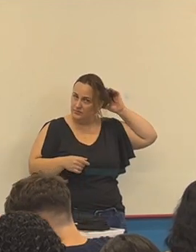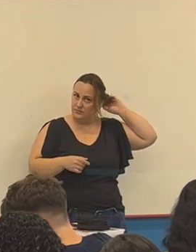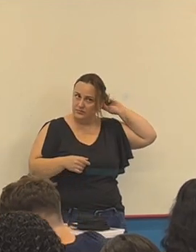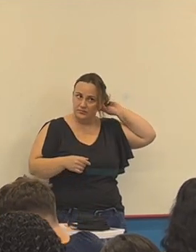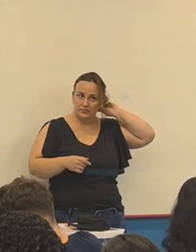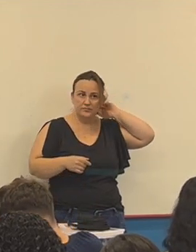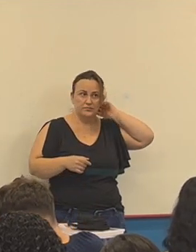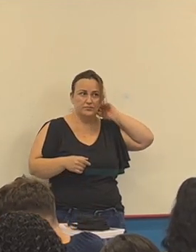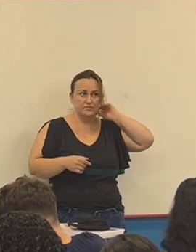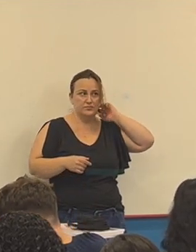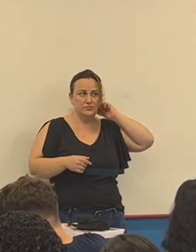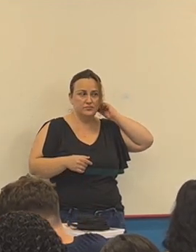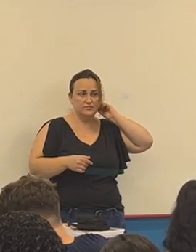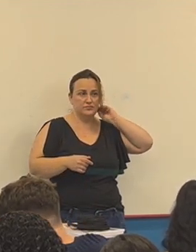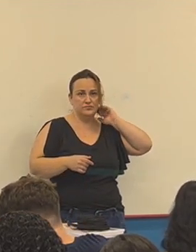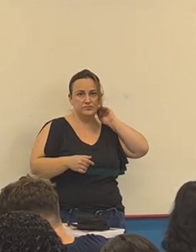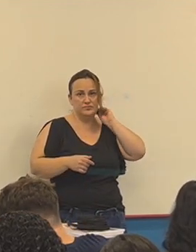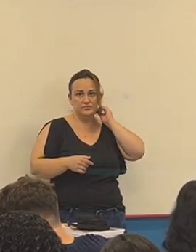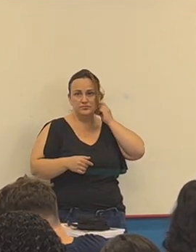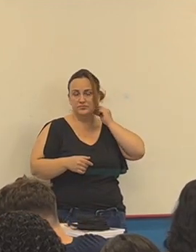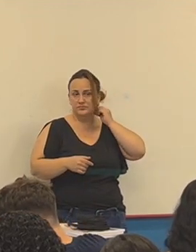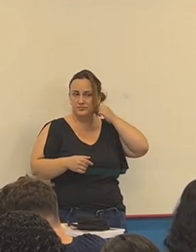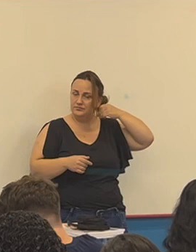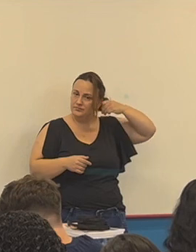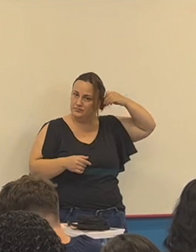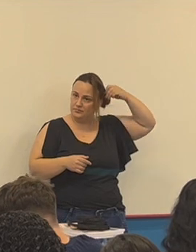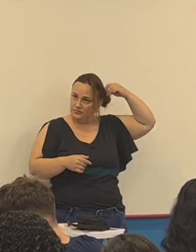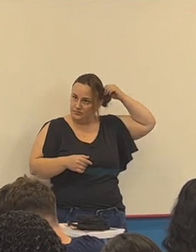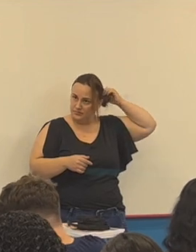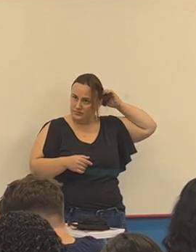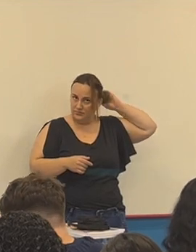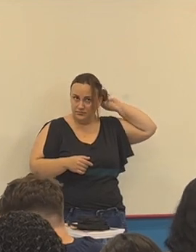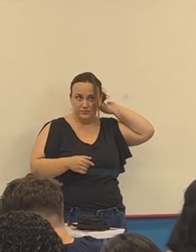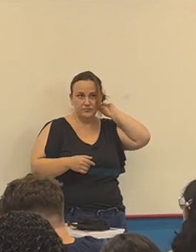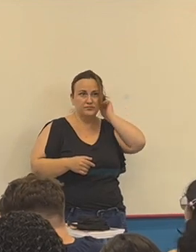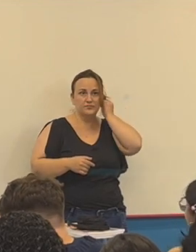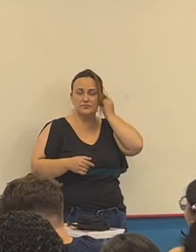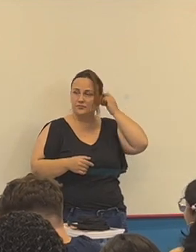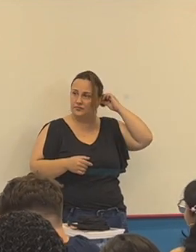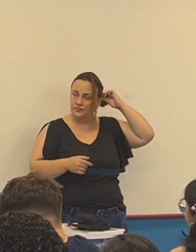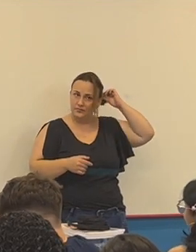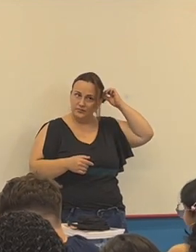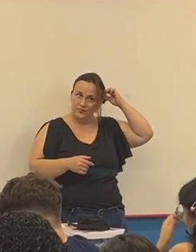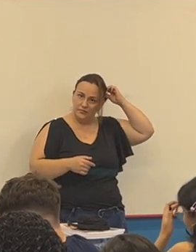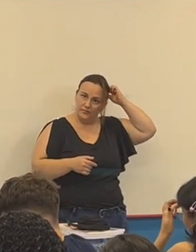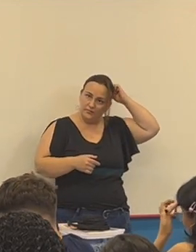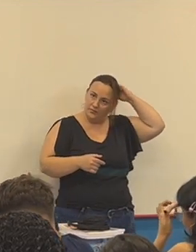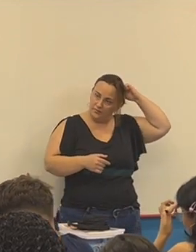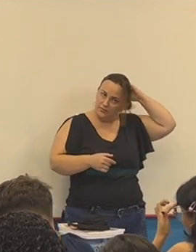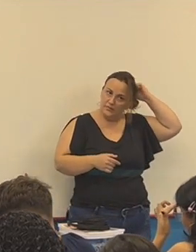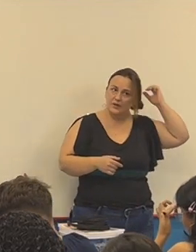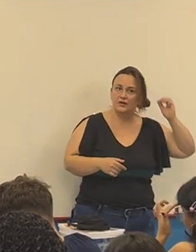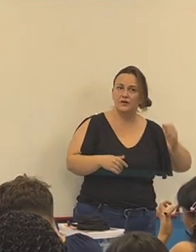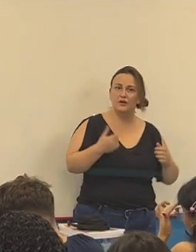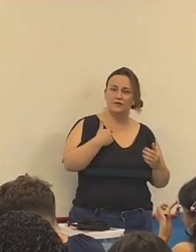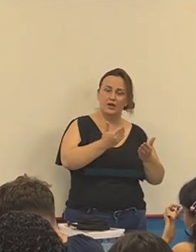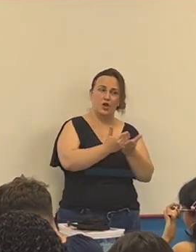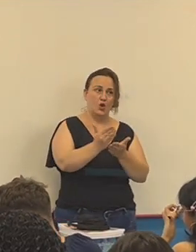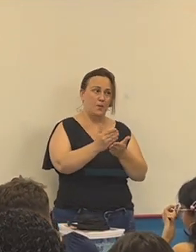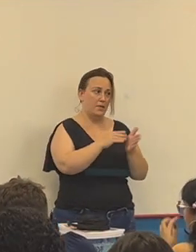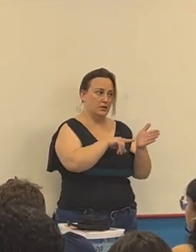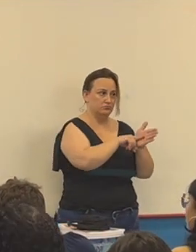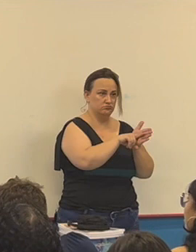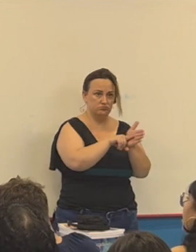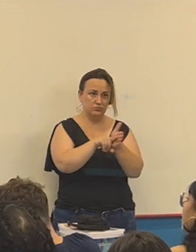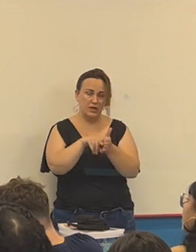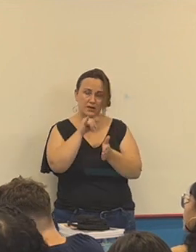Ele começa pesquisando os locais. Então, por exemplo, se eu estou aqui na cidade de São Paulo, vou pegar o metrô, igual eu fiz, por exemplo,